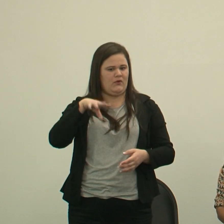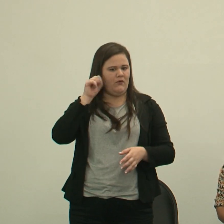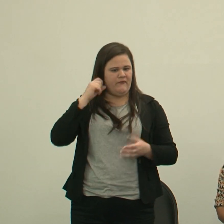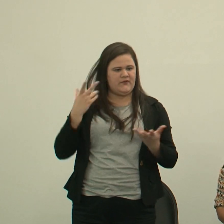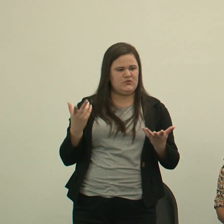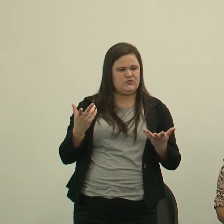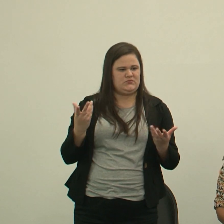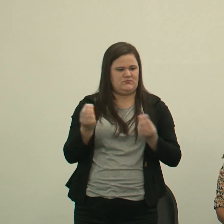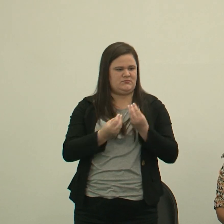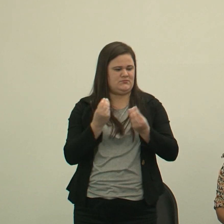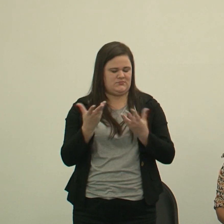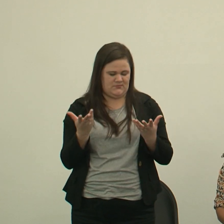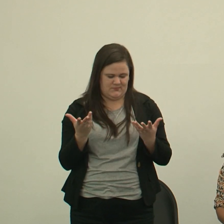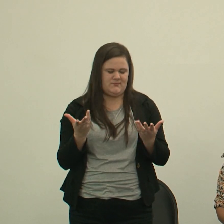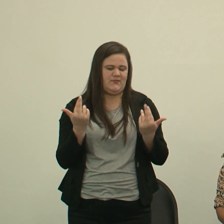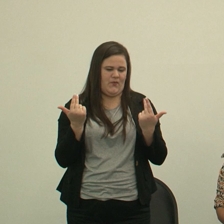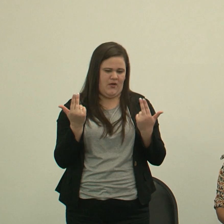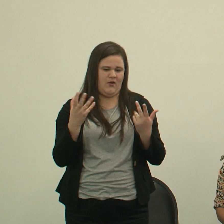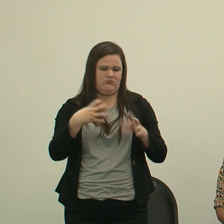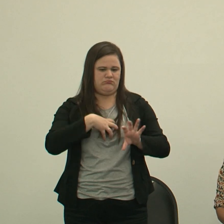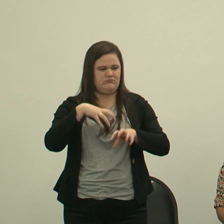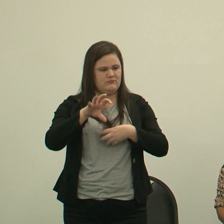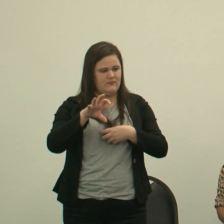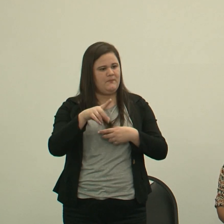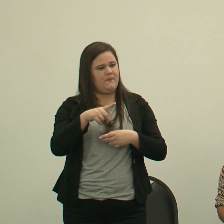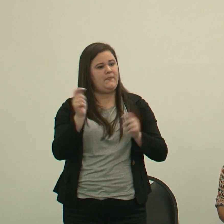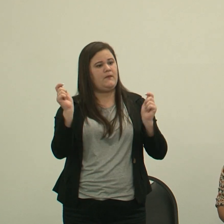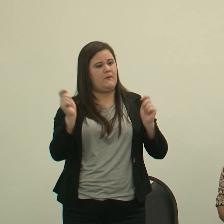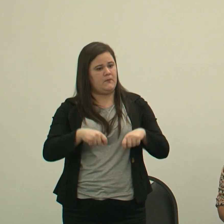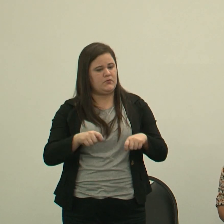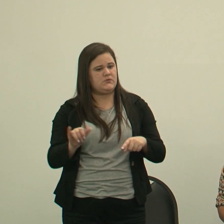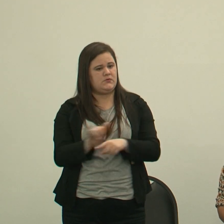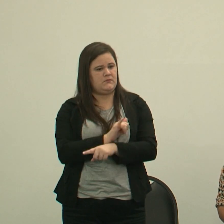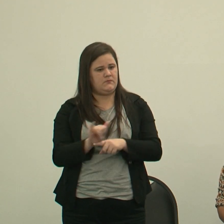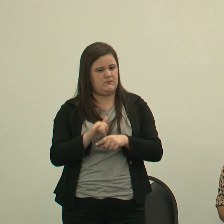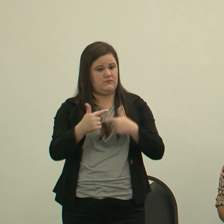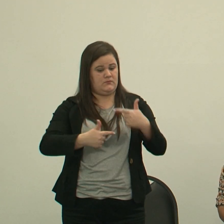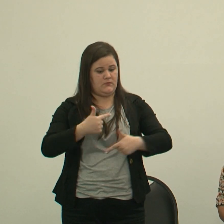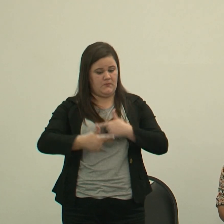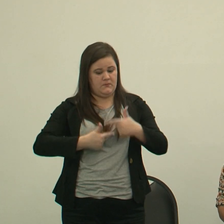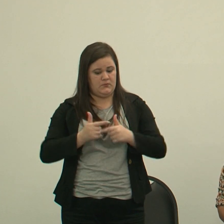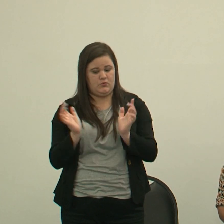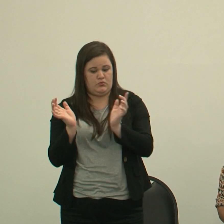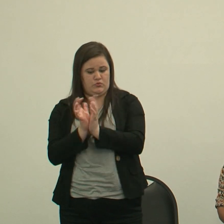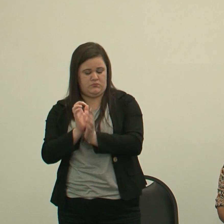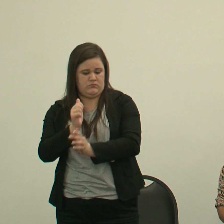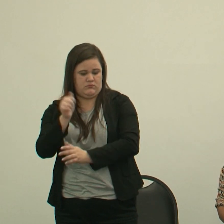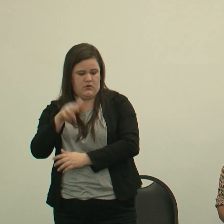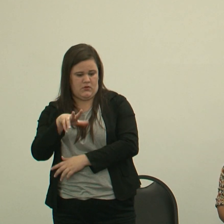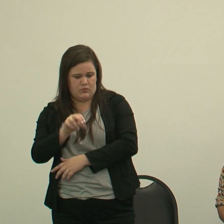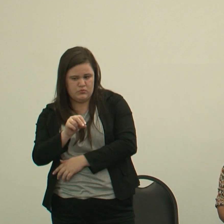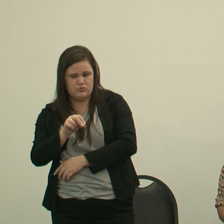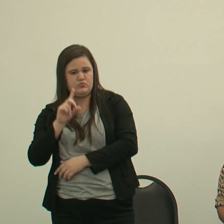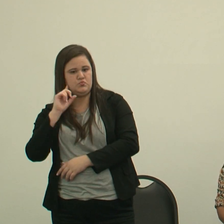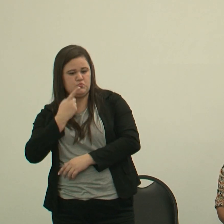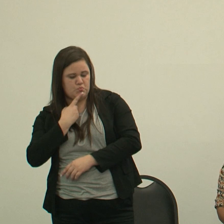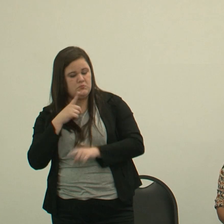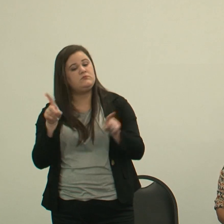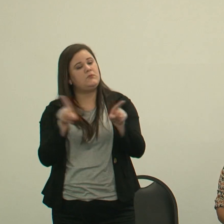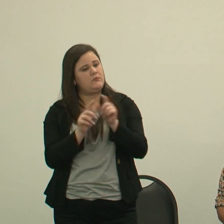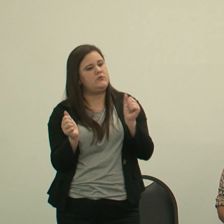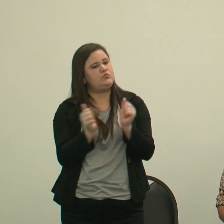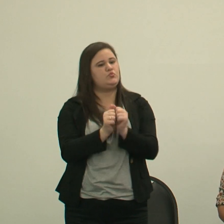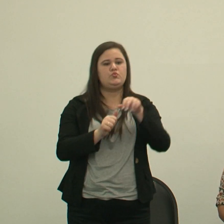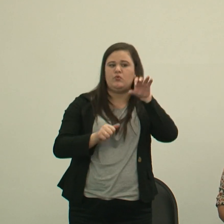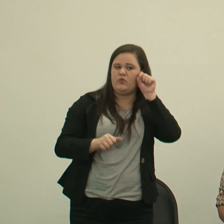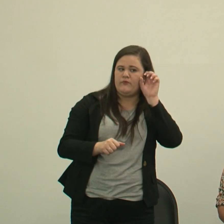surdo, de ser ouvinte. Então, são possibilidades de trabalho com turmas tanto de alunos surdos quanto com turmas com ouvintes